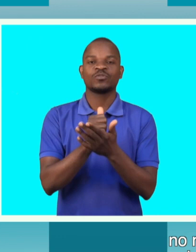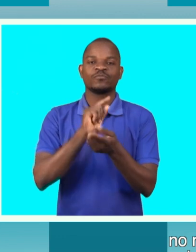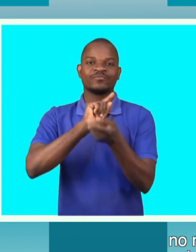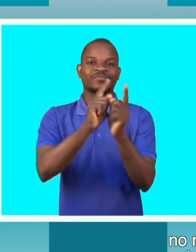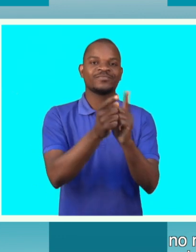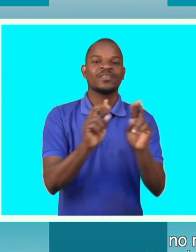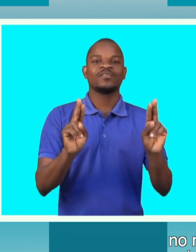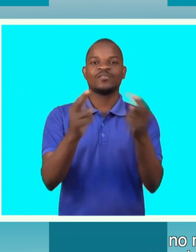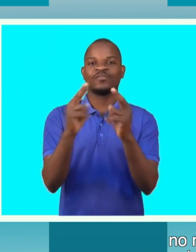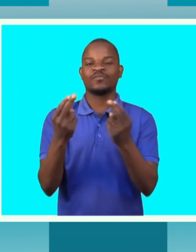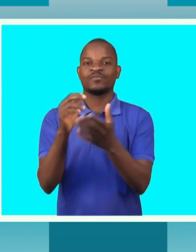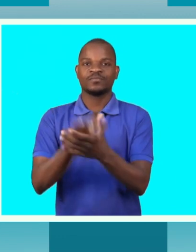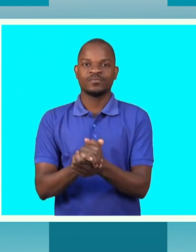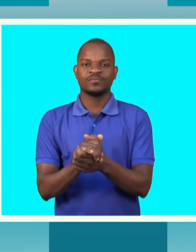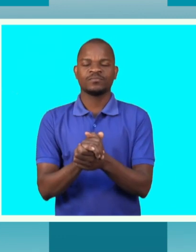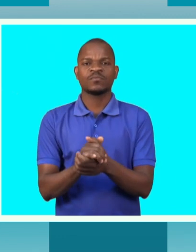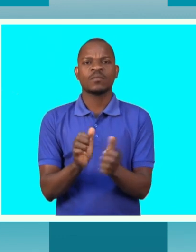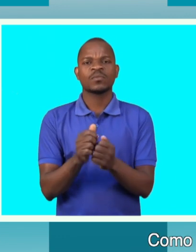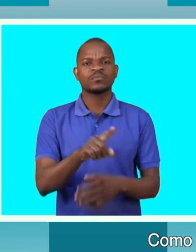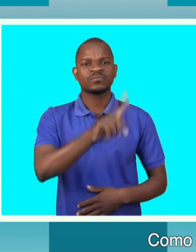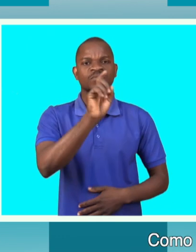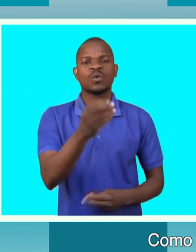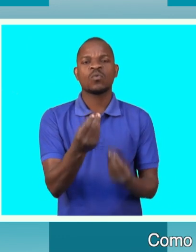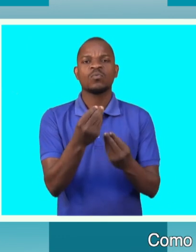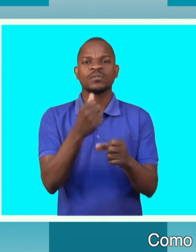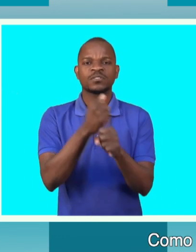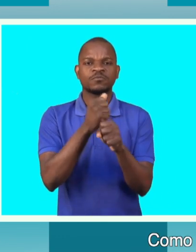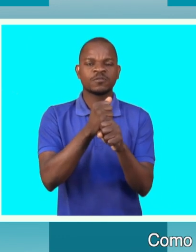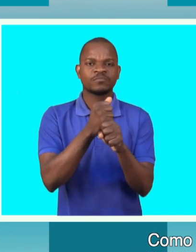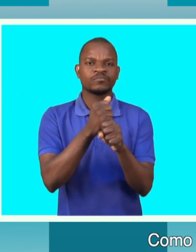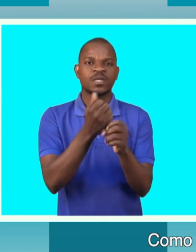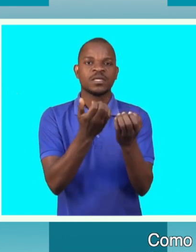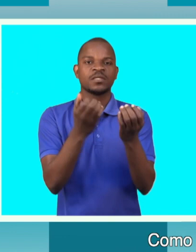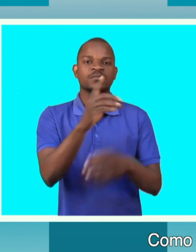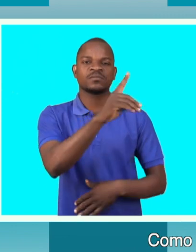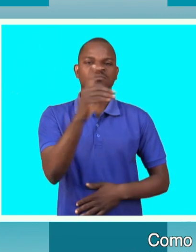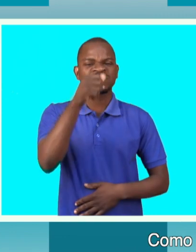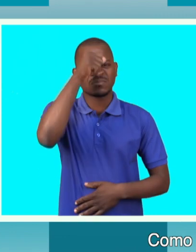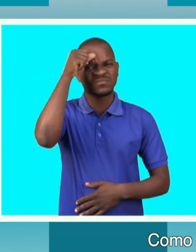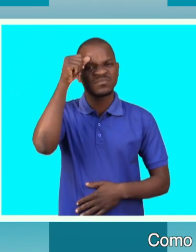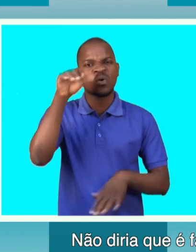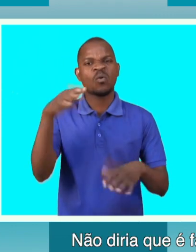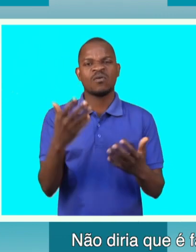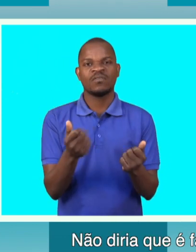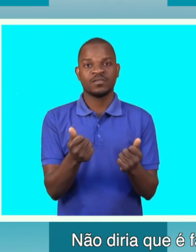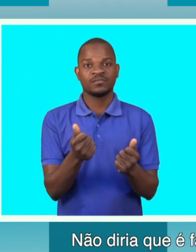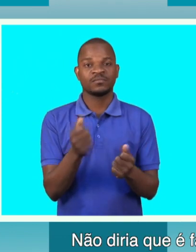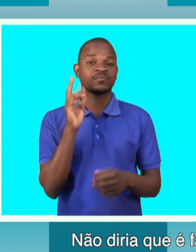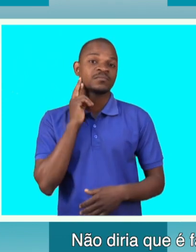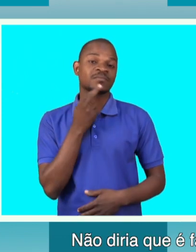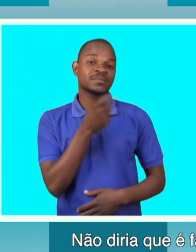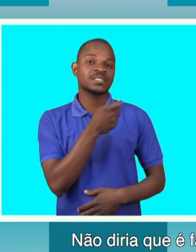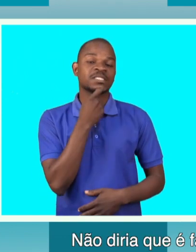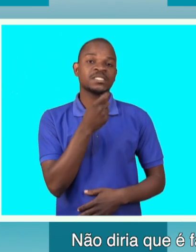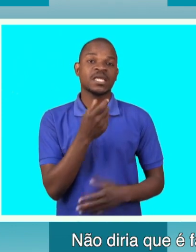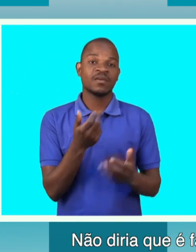desejar de conhecer novos amigos. E como é é trabalhar com crianças com necessidade educativa especial? É fácil? É difícil? Como é que é? Bom,